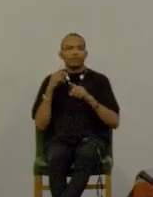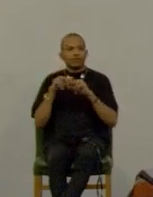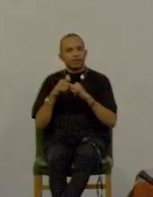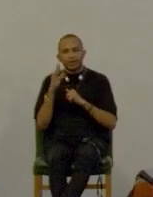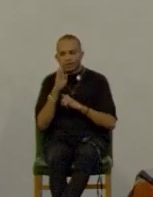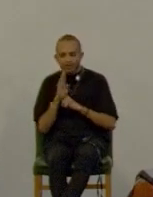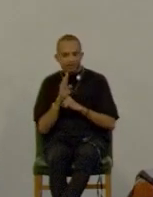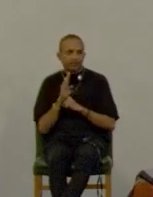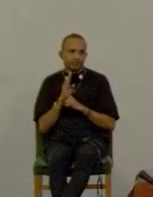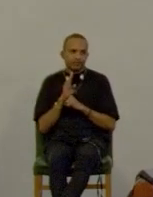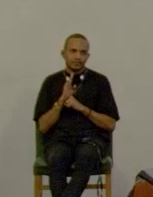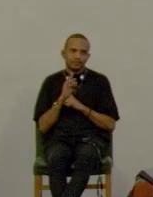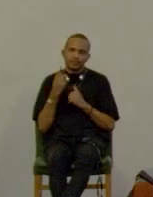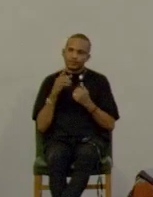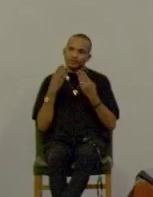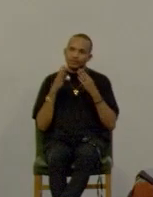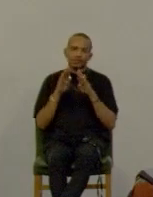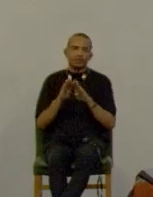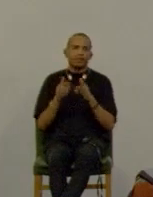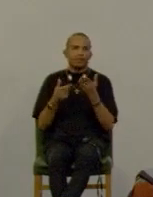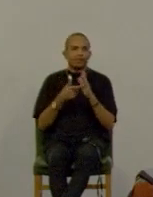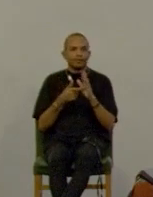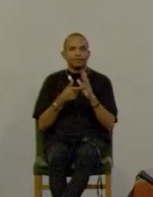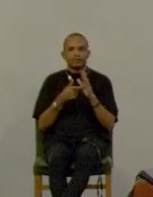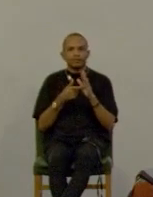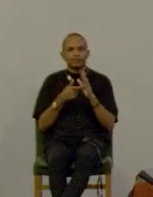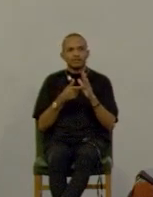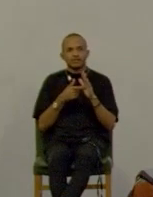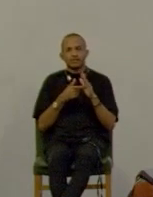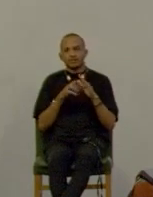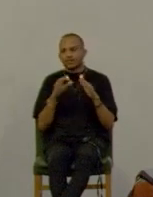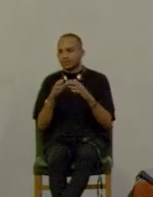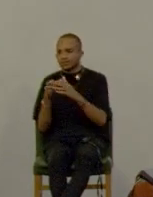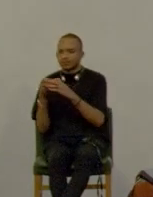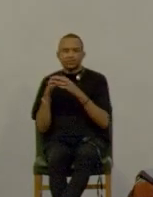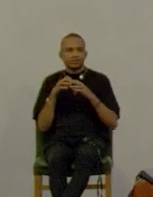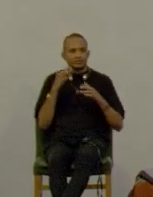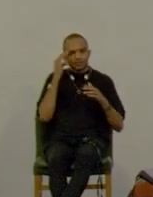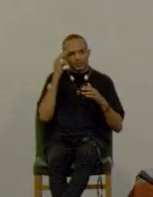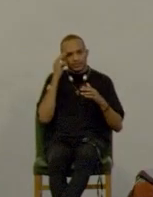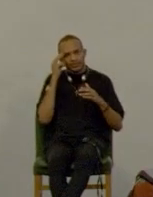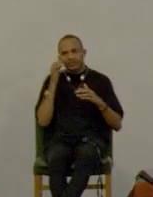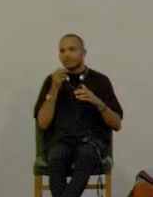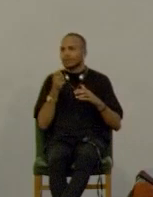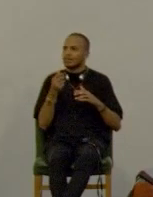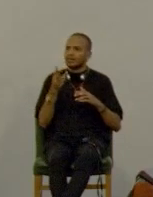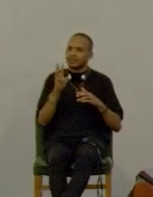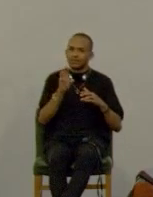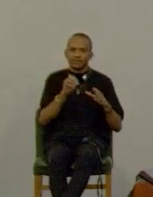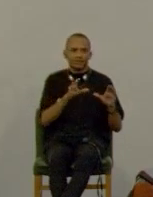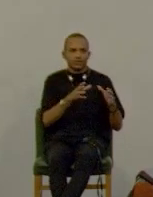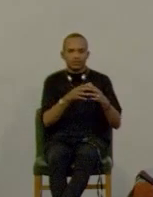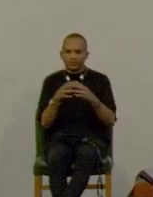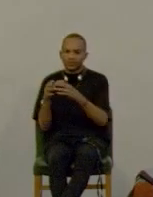causa do Brasil. É uma exposição que reúne instituições de memória, quase 30 instituições de memória